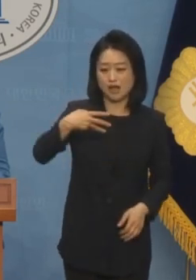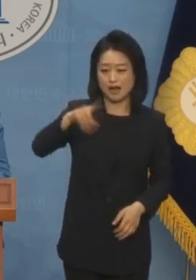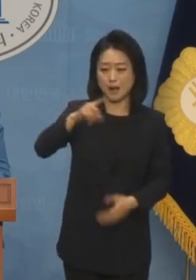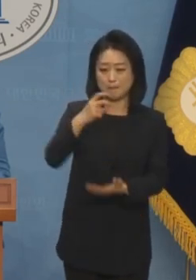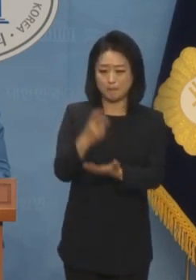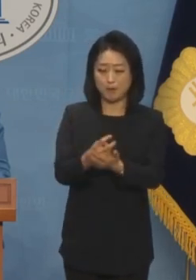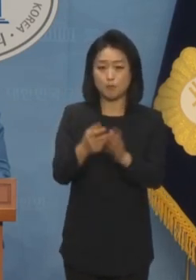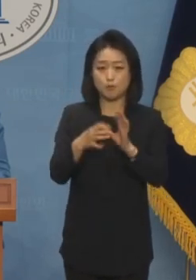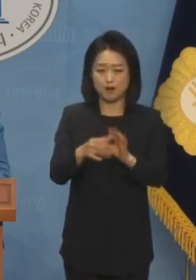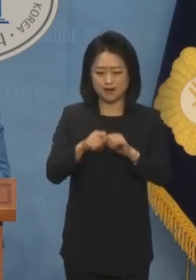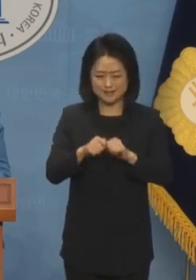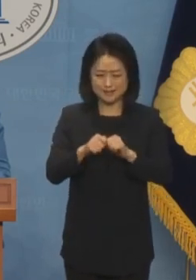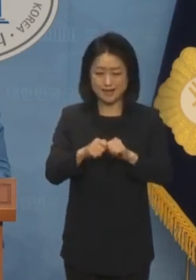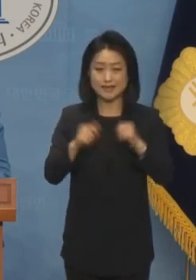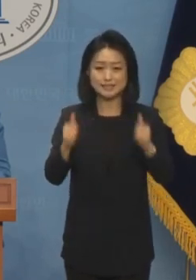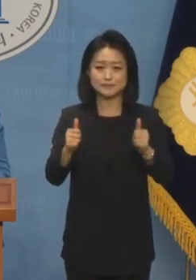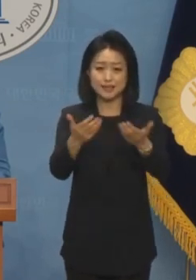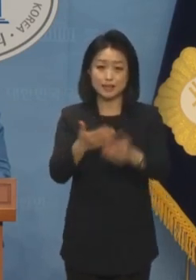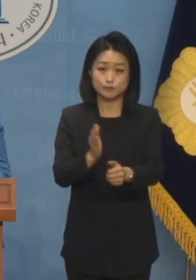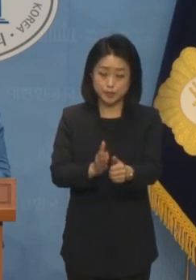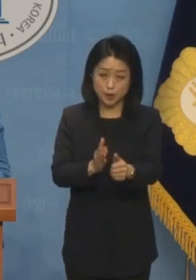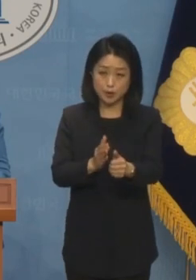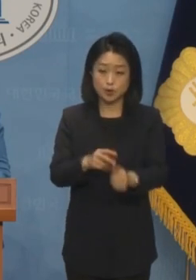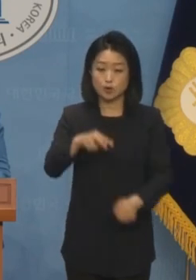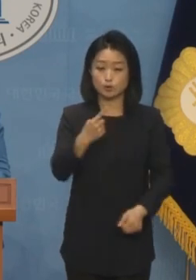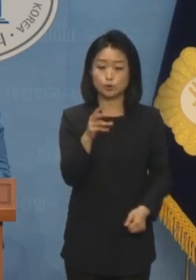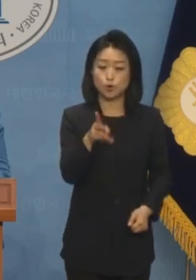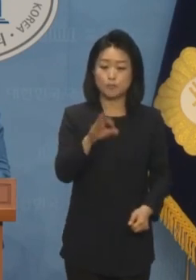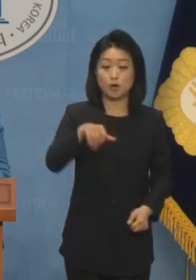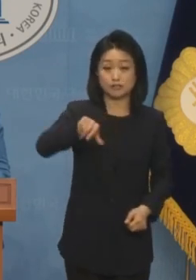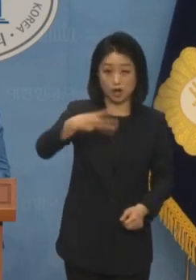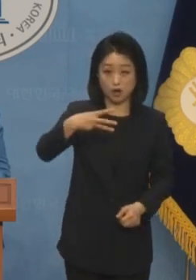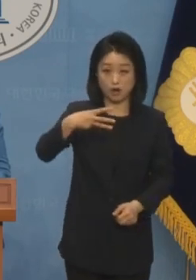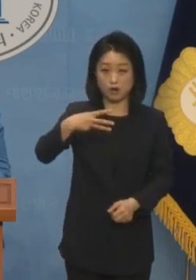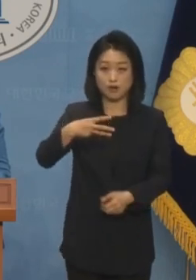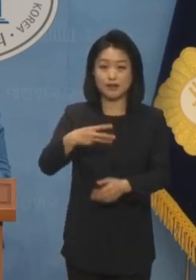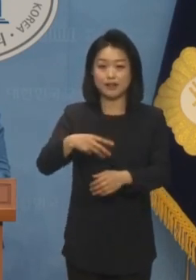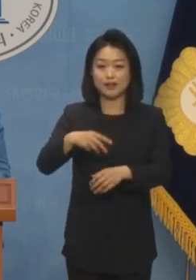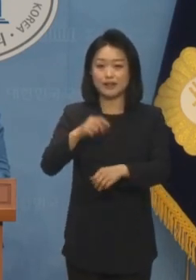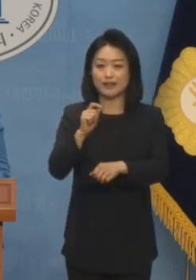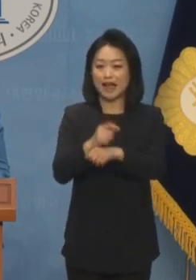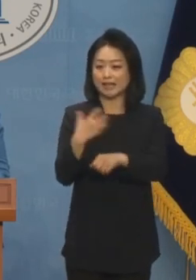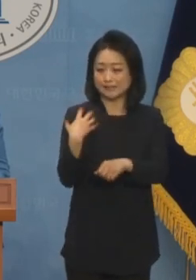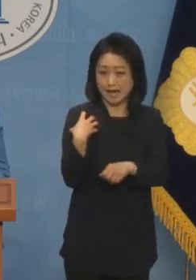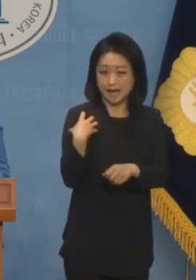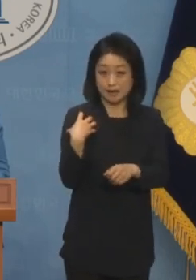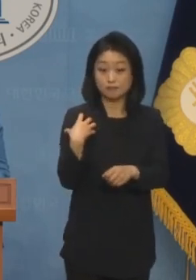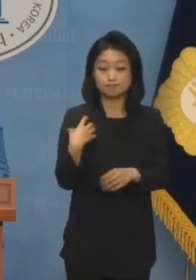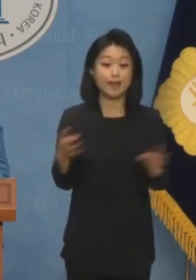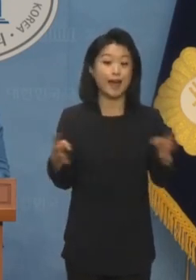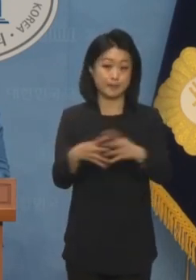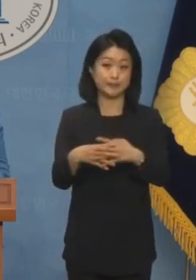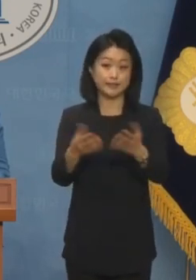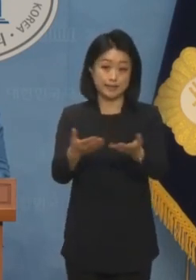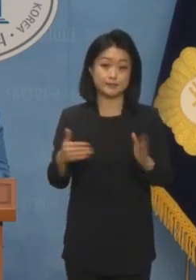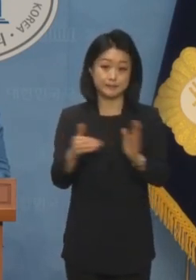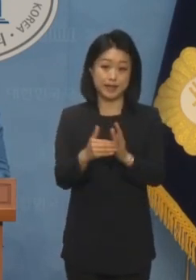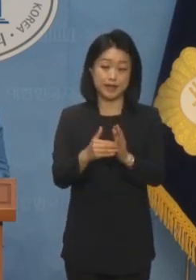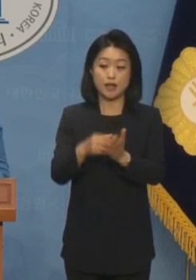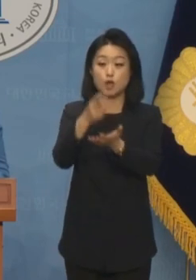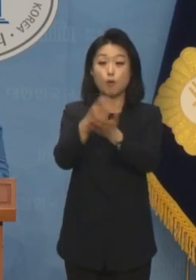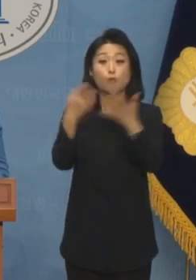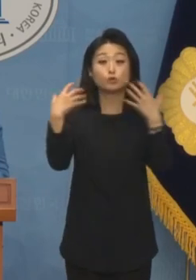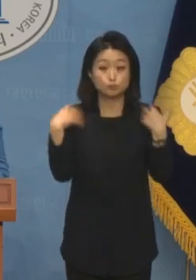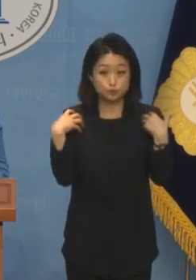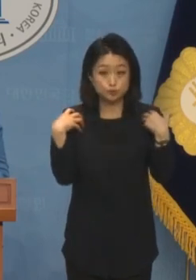심사를 해야 합니다. 소병철 법사위 간사는 이에 합의했습니다. 그리고